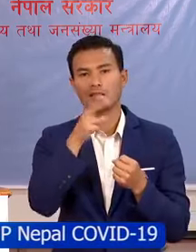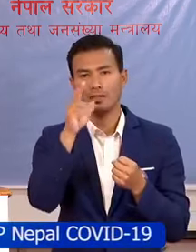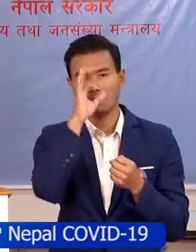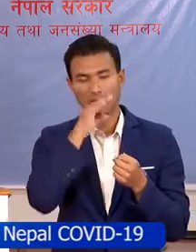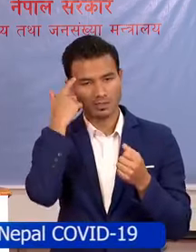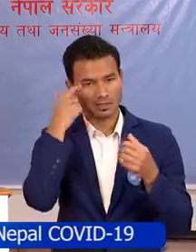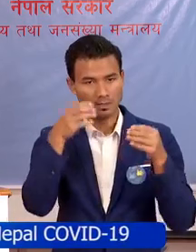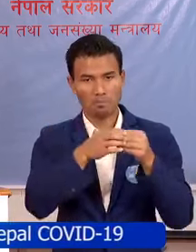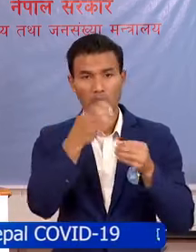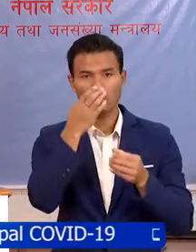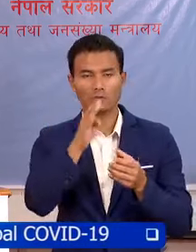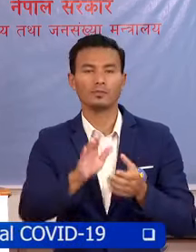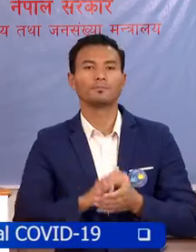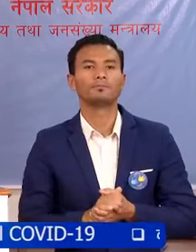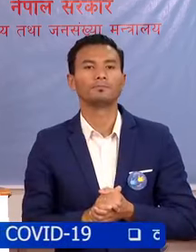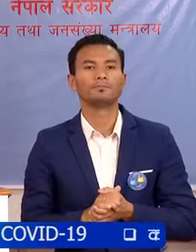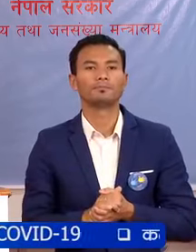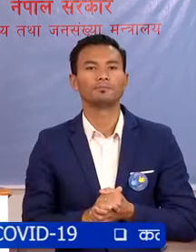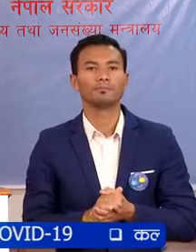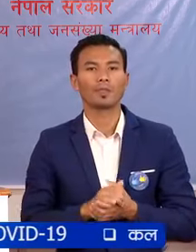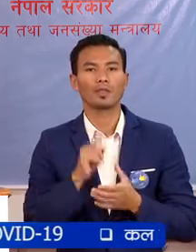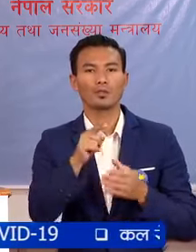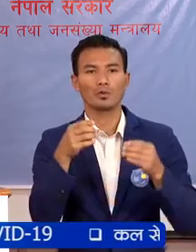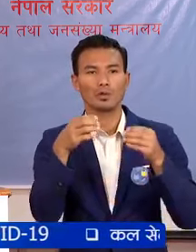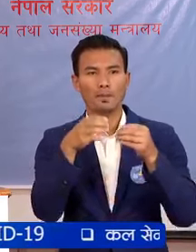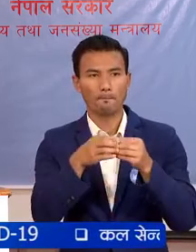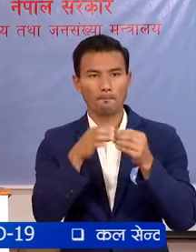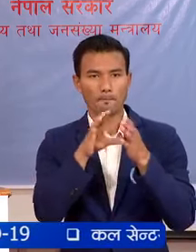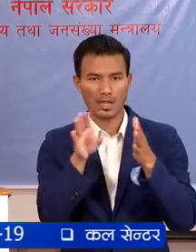एवड़ा